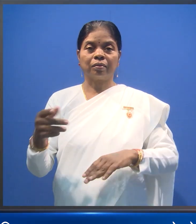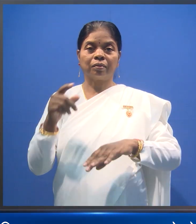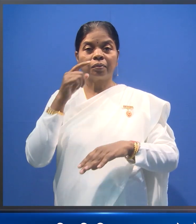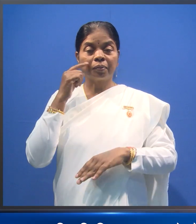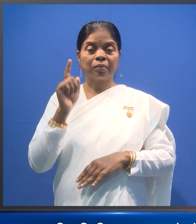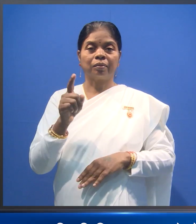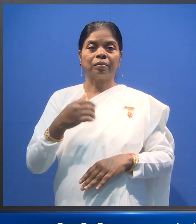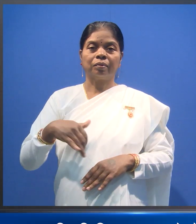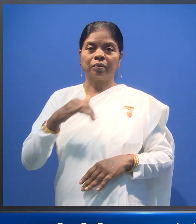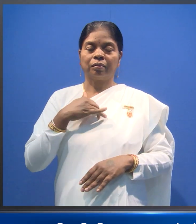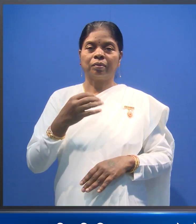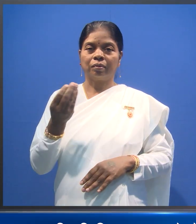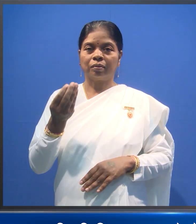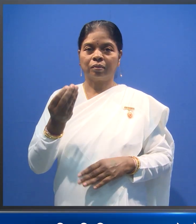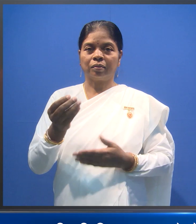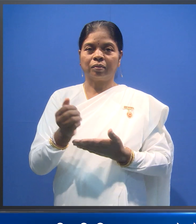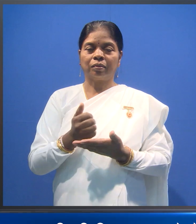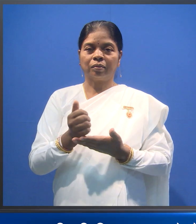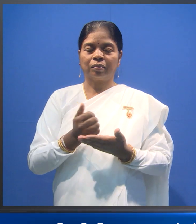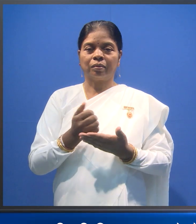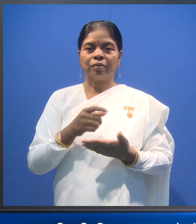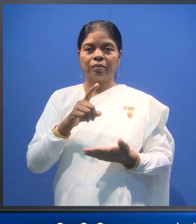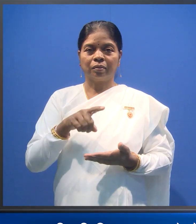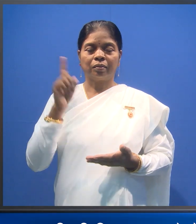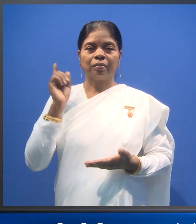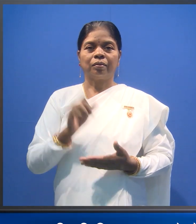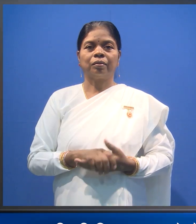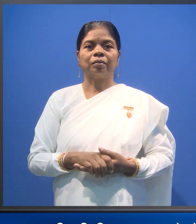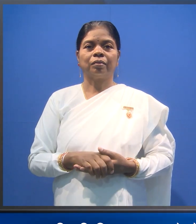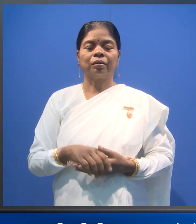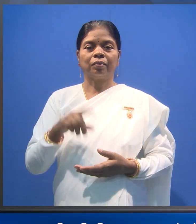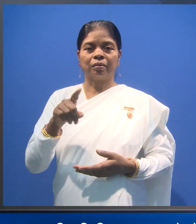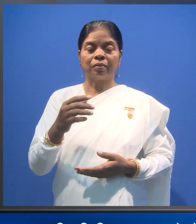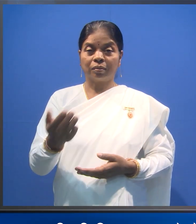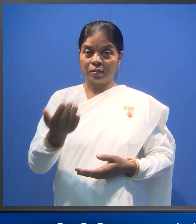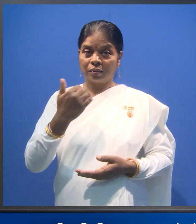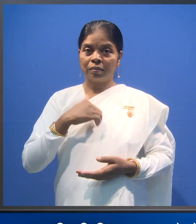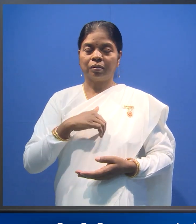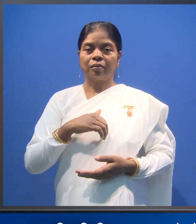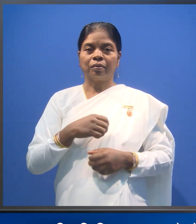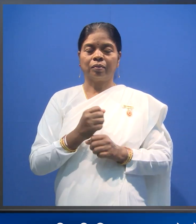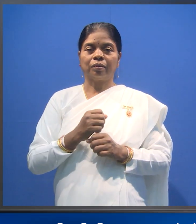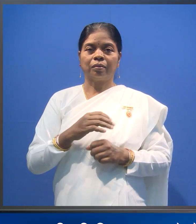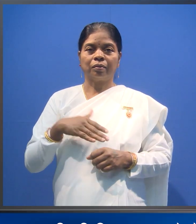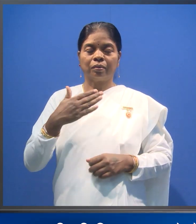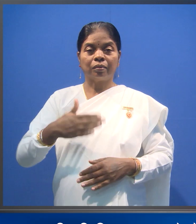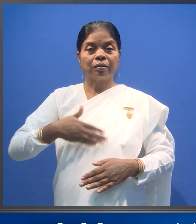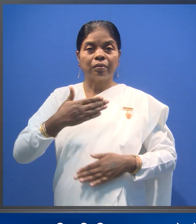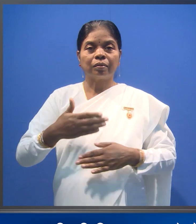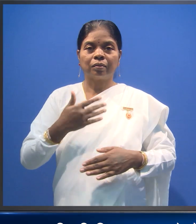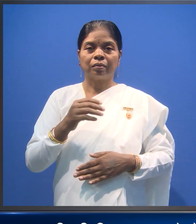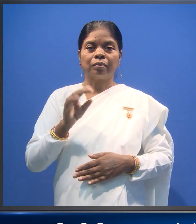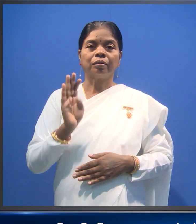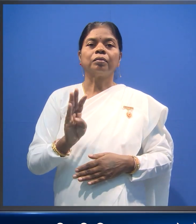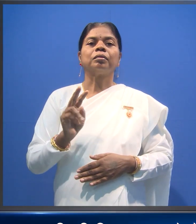व्यक्ती आपल्याला काहीतरी शिकवून जाते. ते धारण करून आपण अनुभवी बनतो.